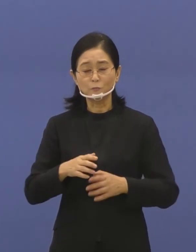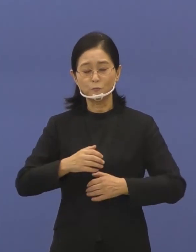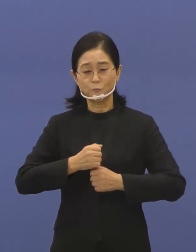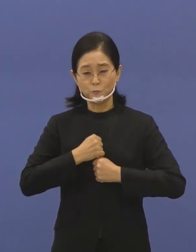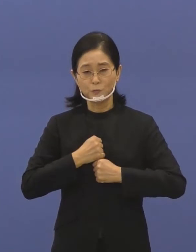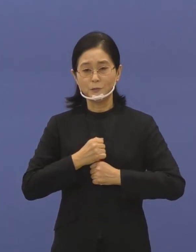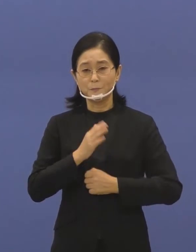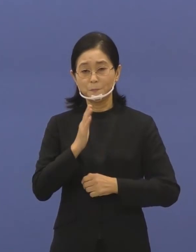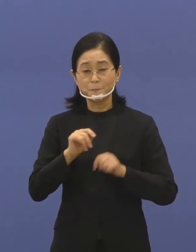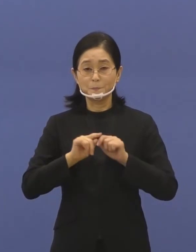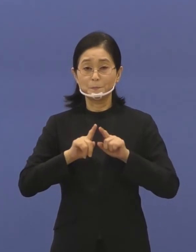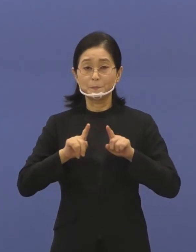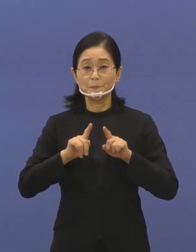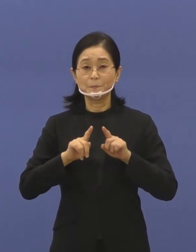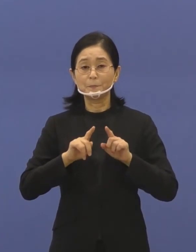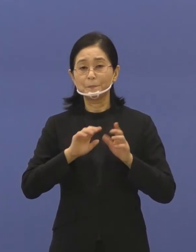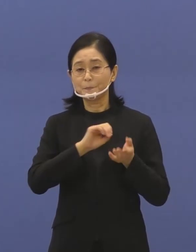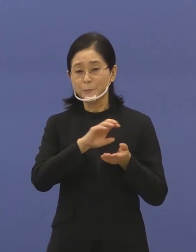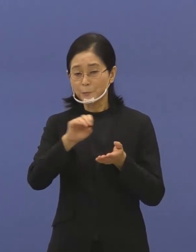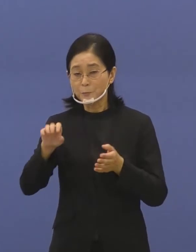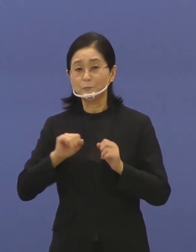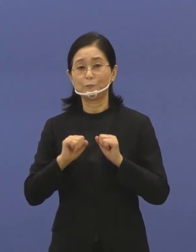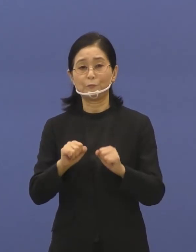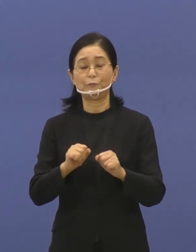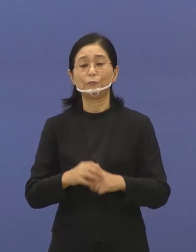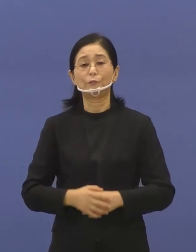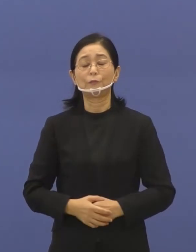というところでありますが、